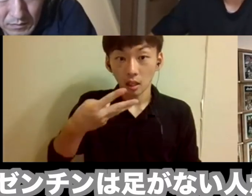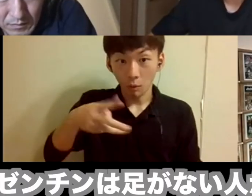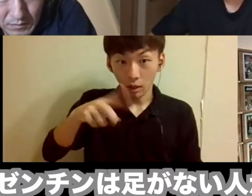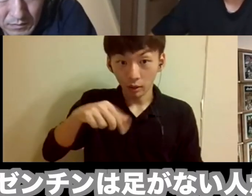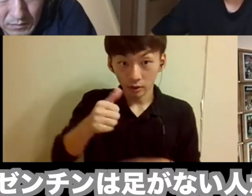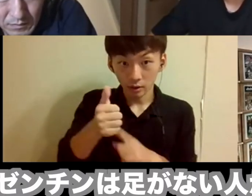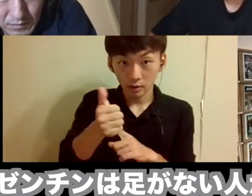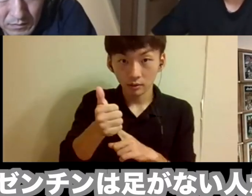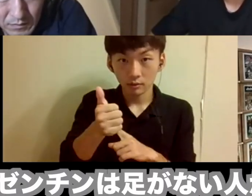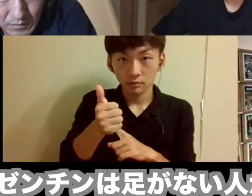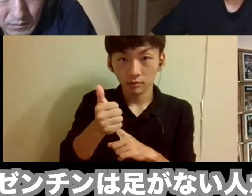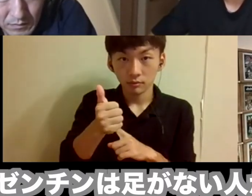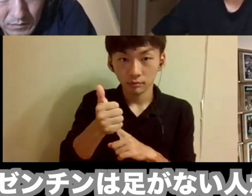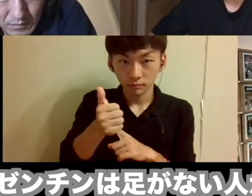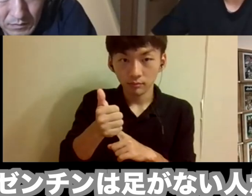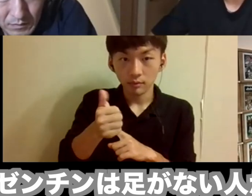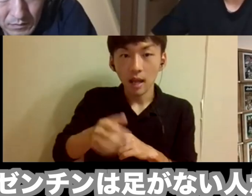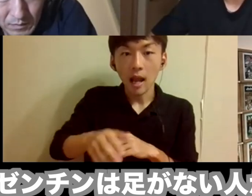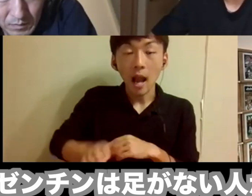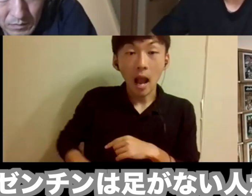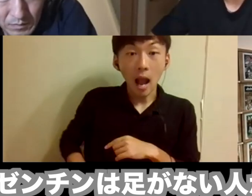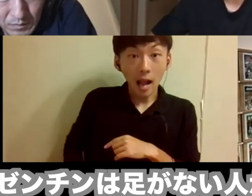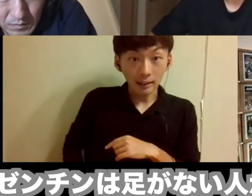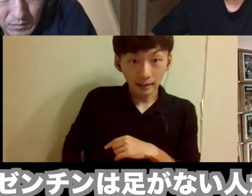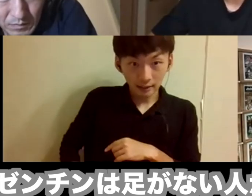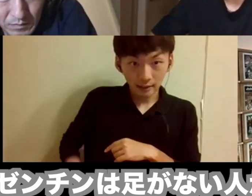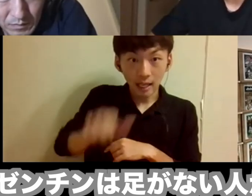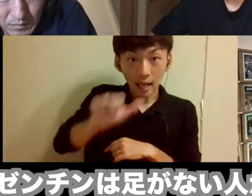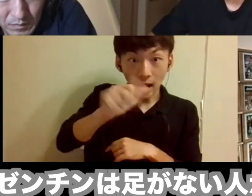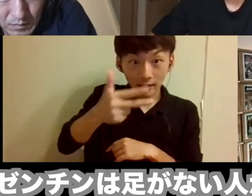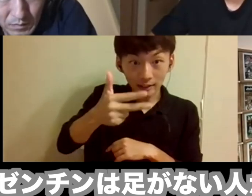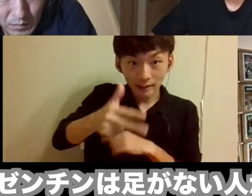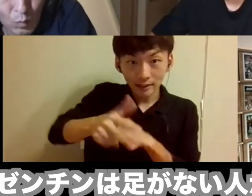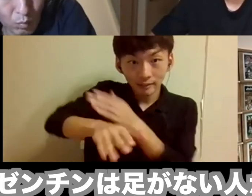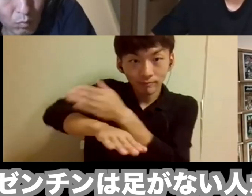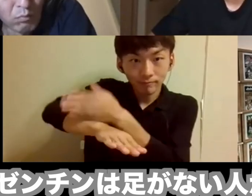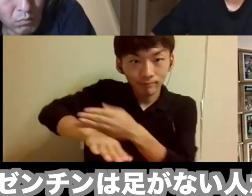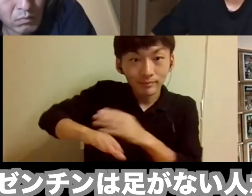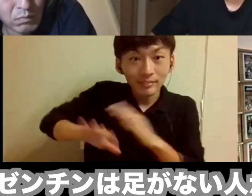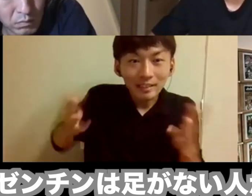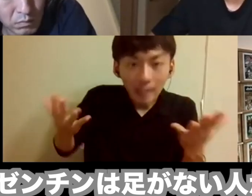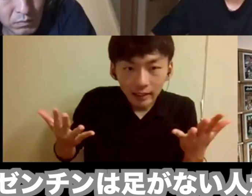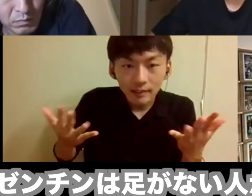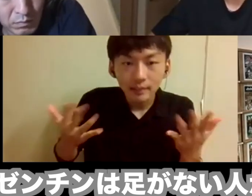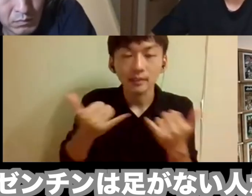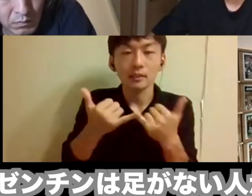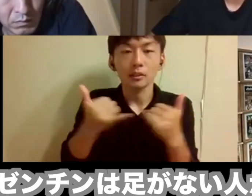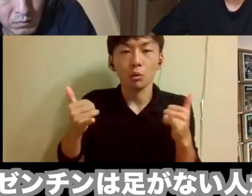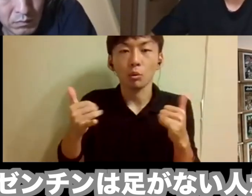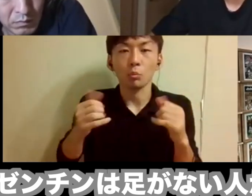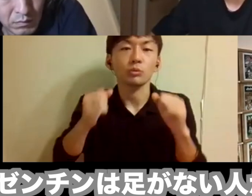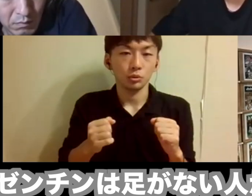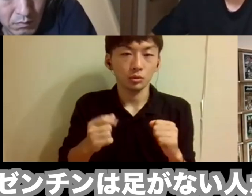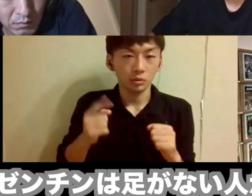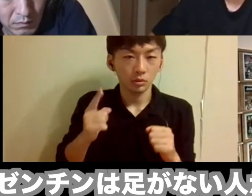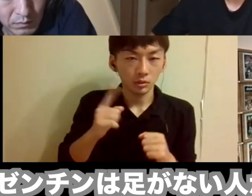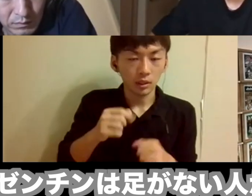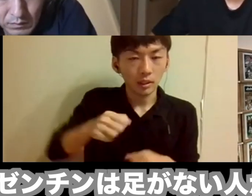しがねえとない人が結構僕は印象がありましたよまぁちょっとその